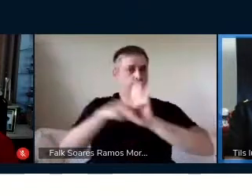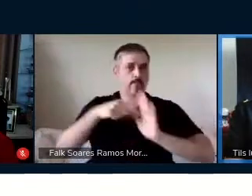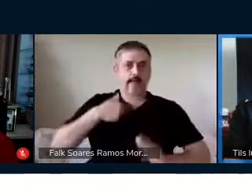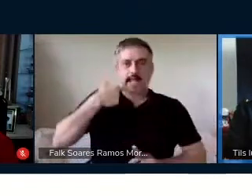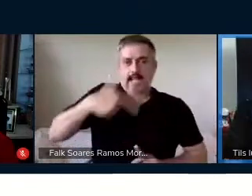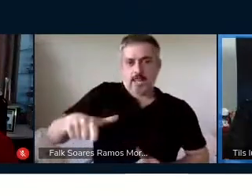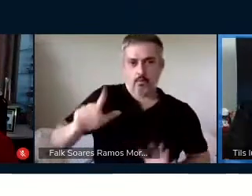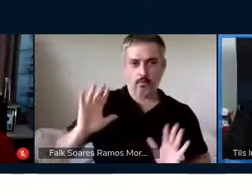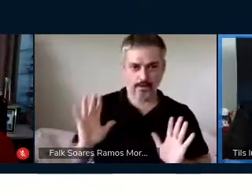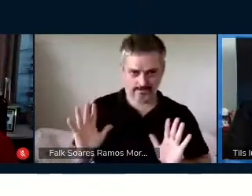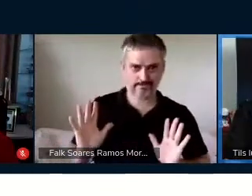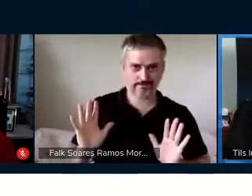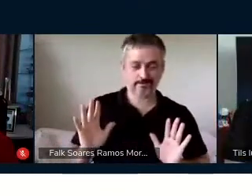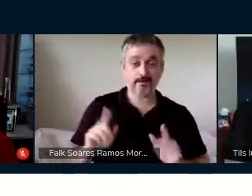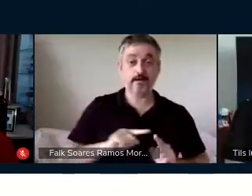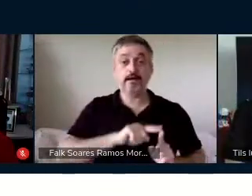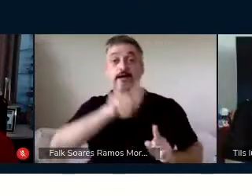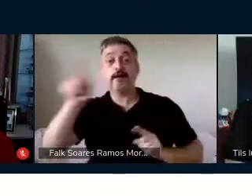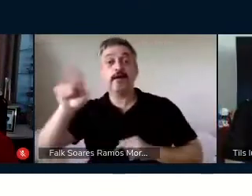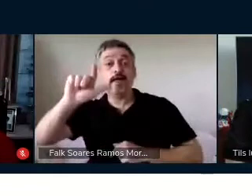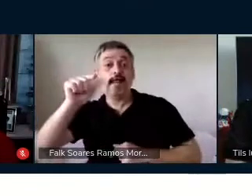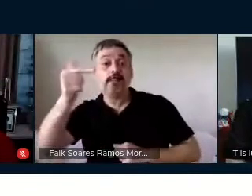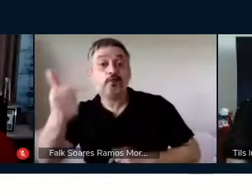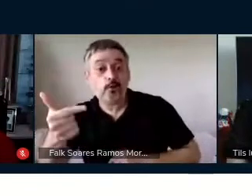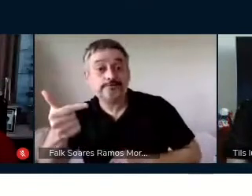processo natural.